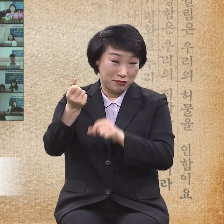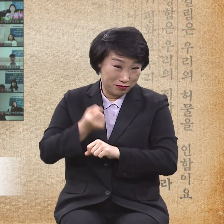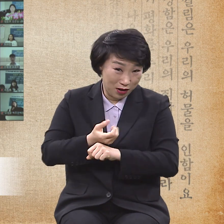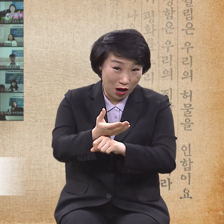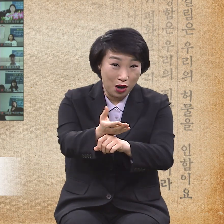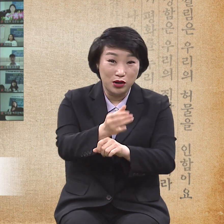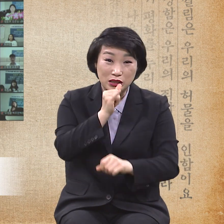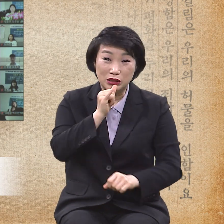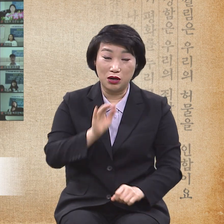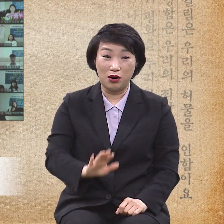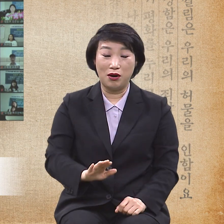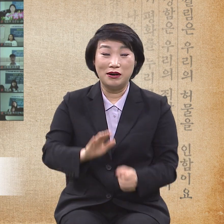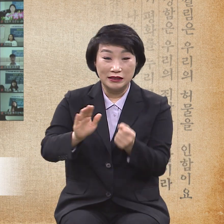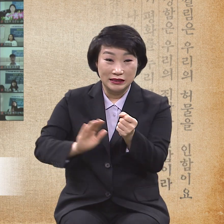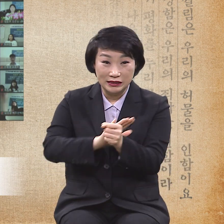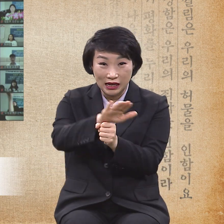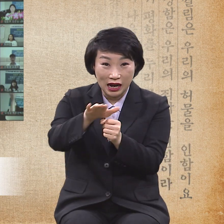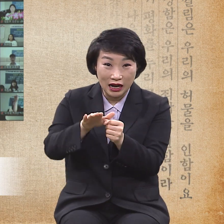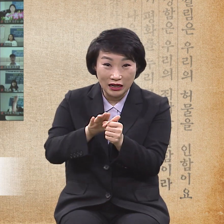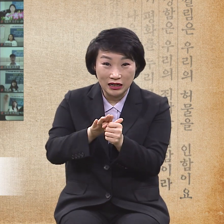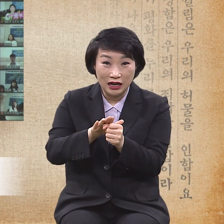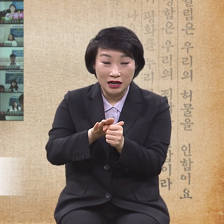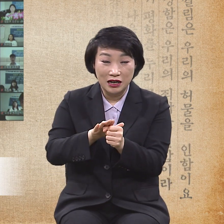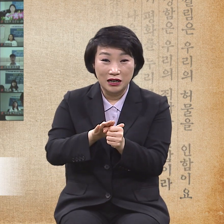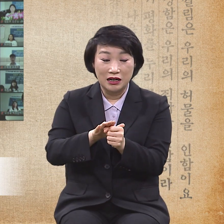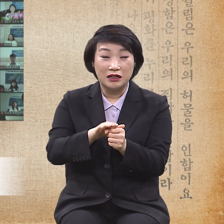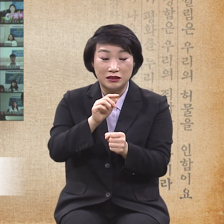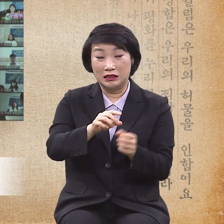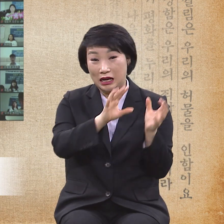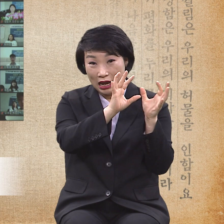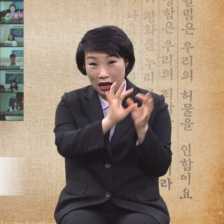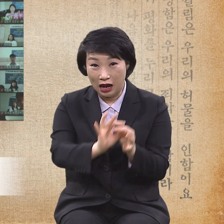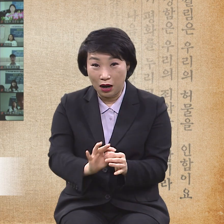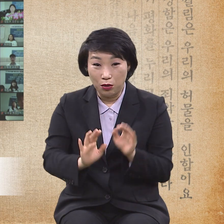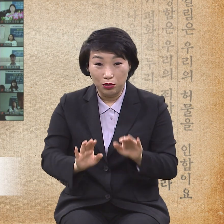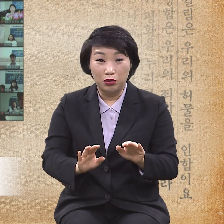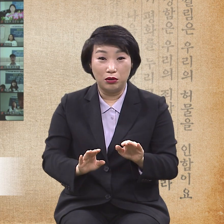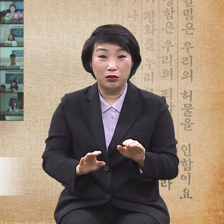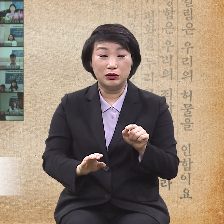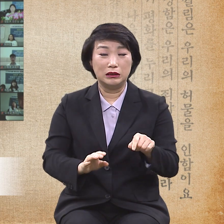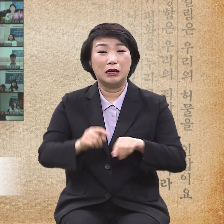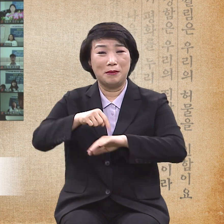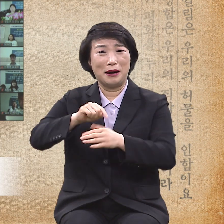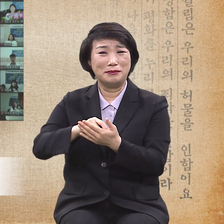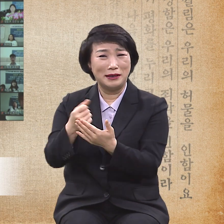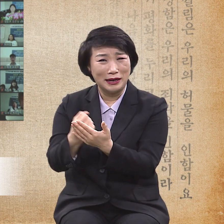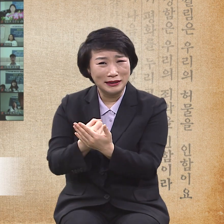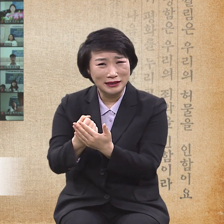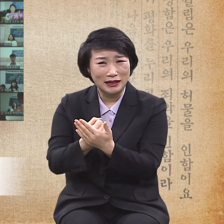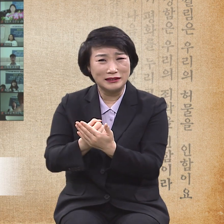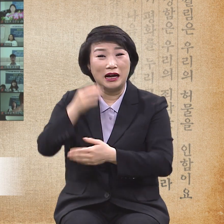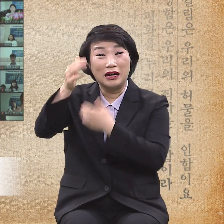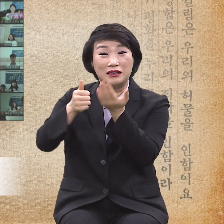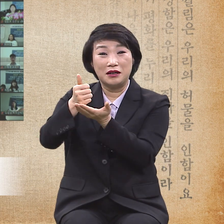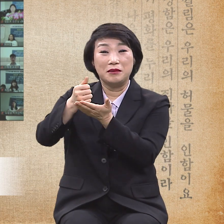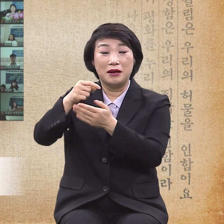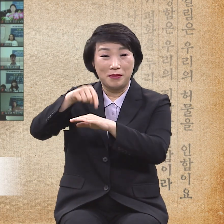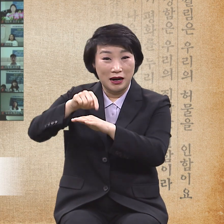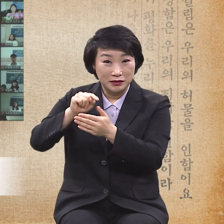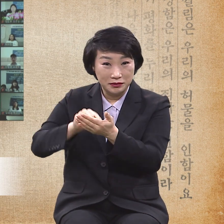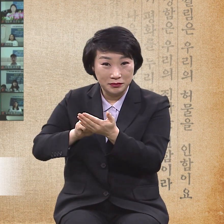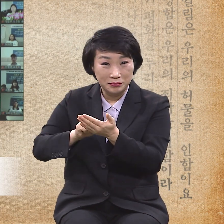말씀하시면서 사랑하는 모습들은 그 애타는 하나님의